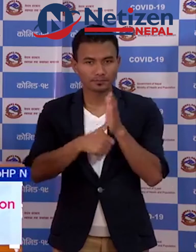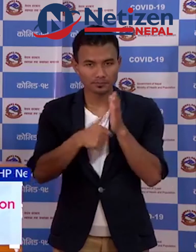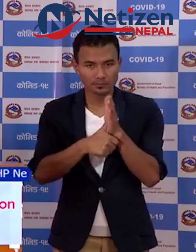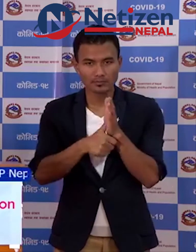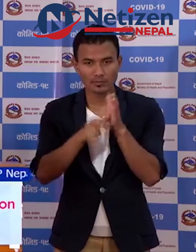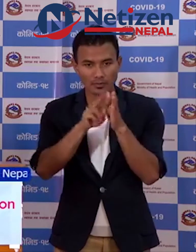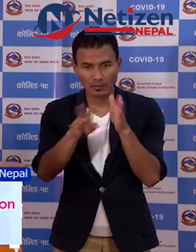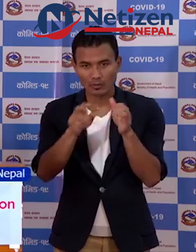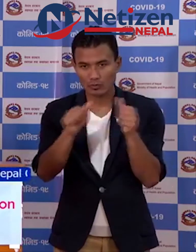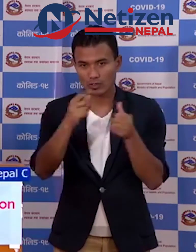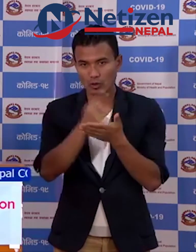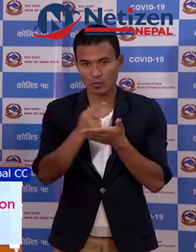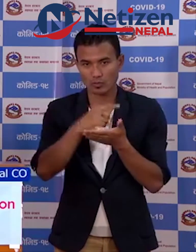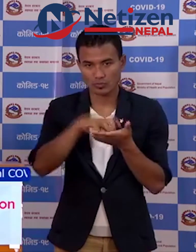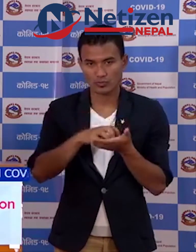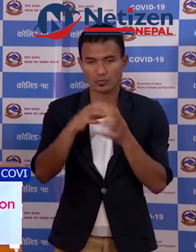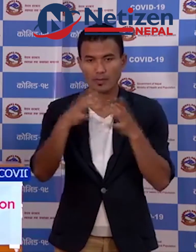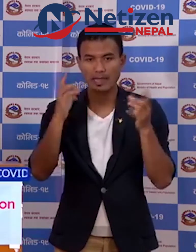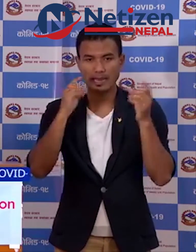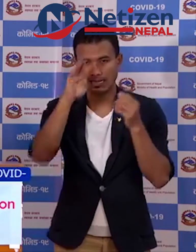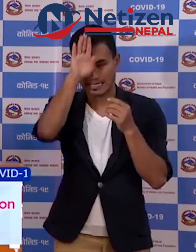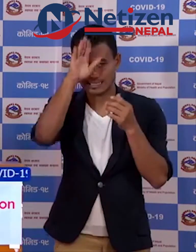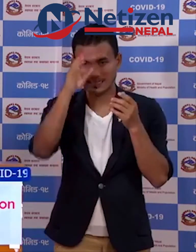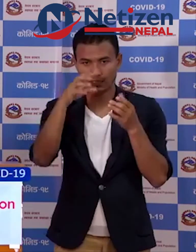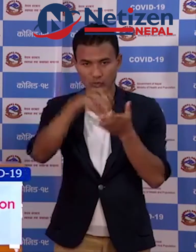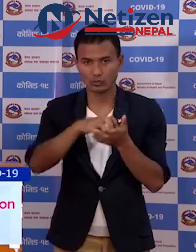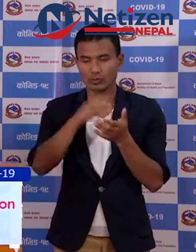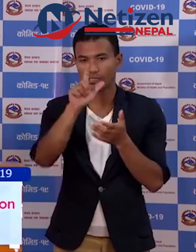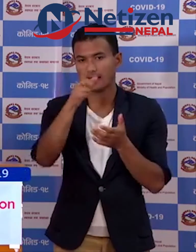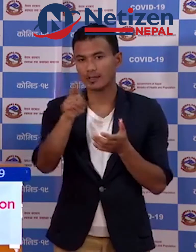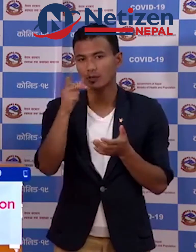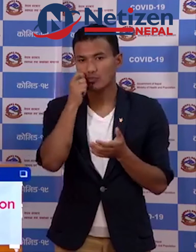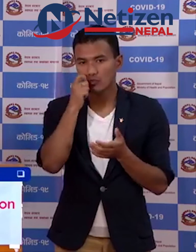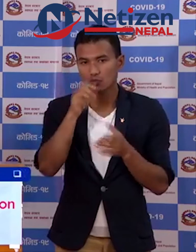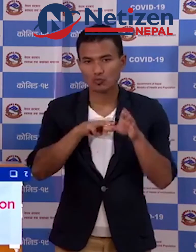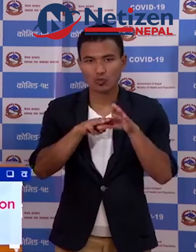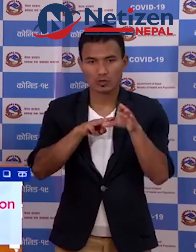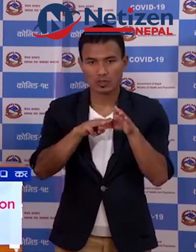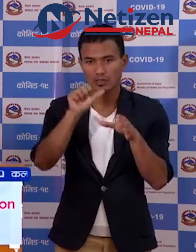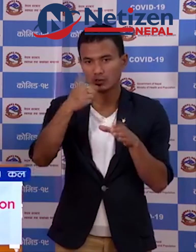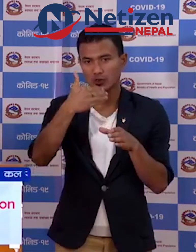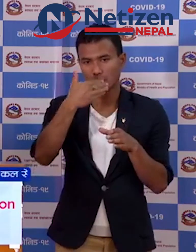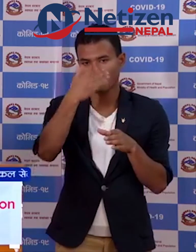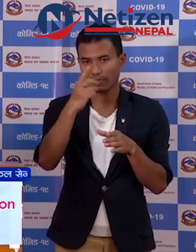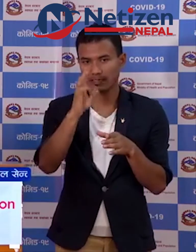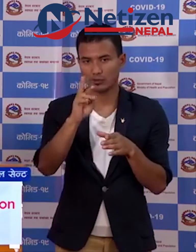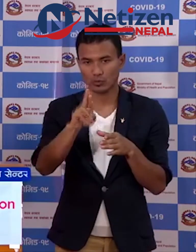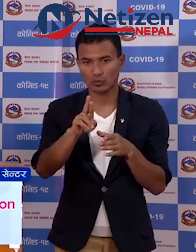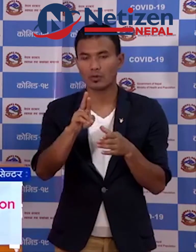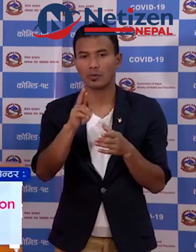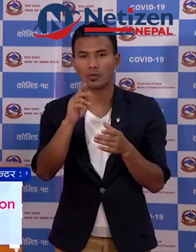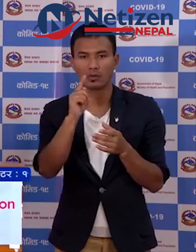टेकुमा कपिल वस्तु महाराजगञ्ज नगरपालिकाको 7 जना पुरुष, महोत्तरी जलेश्वर क्वारेन्टाइन